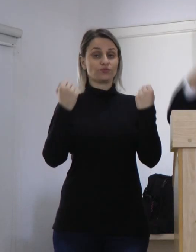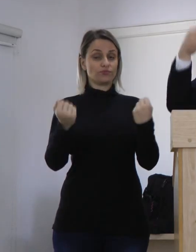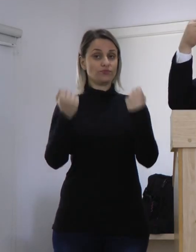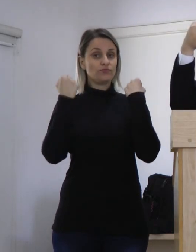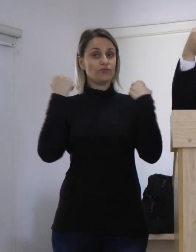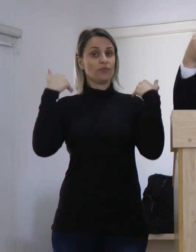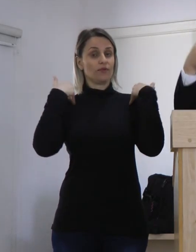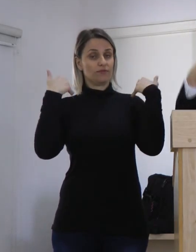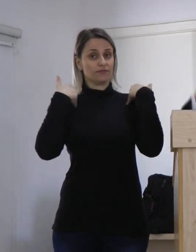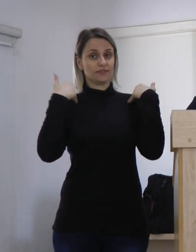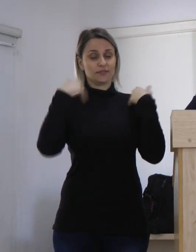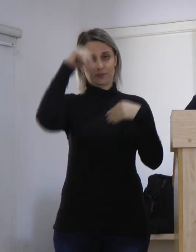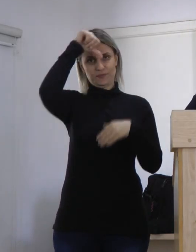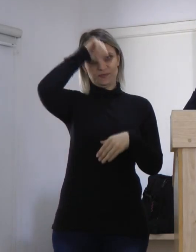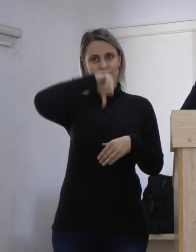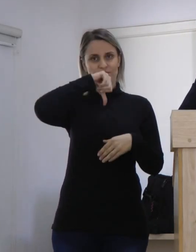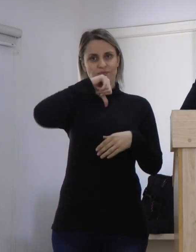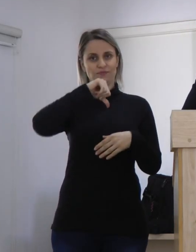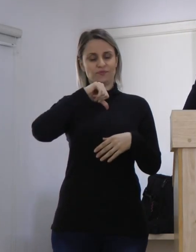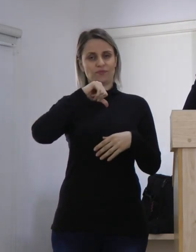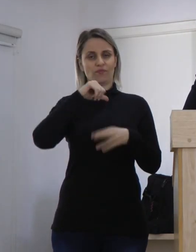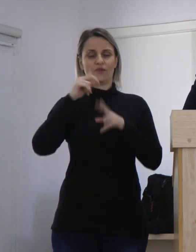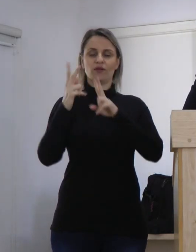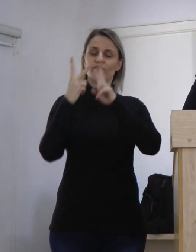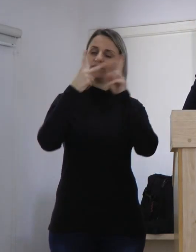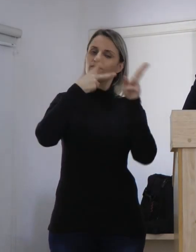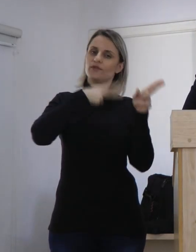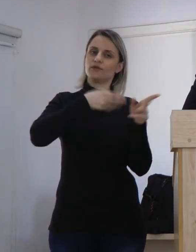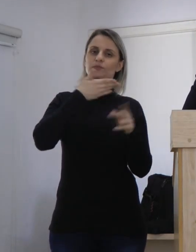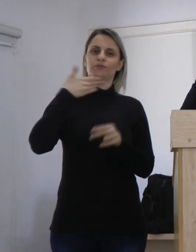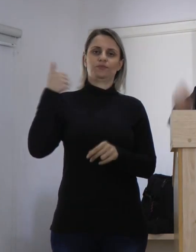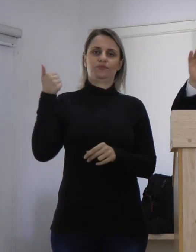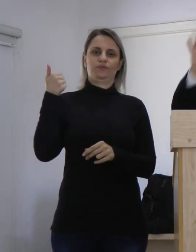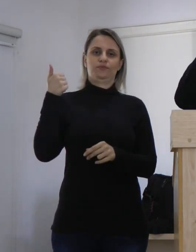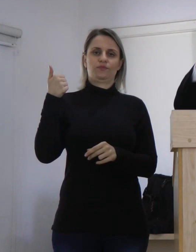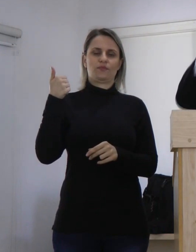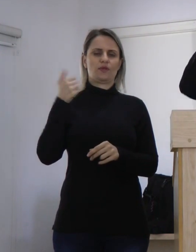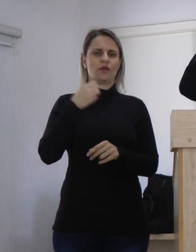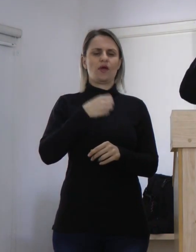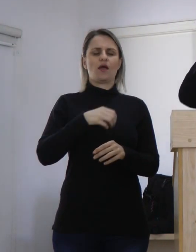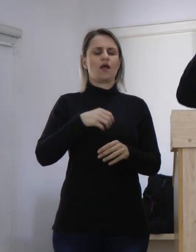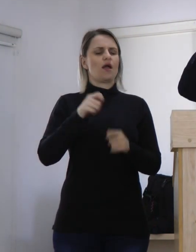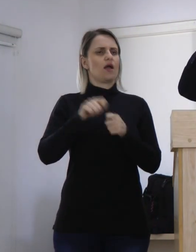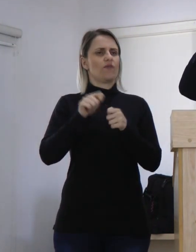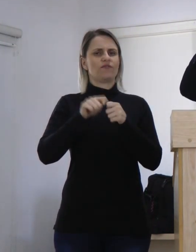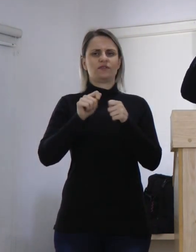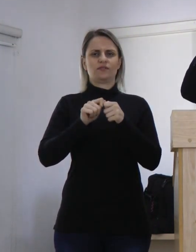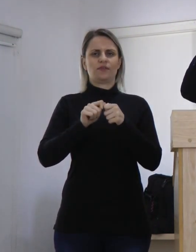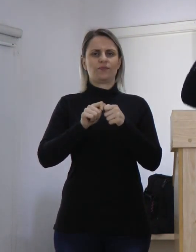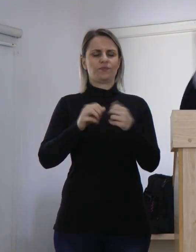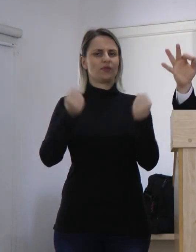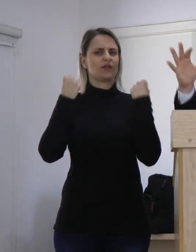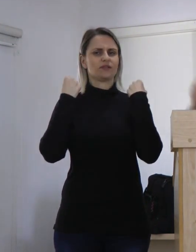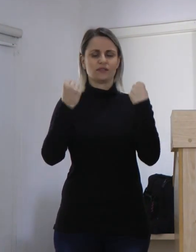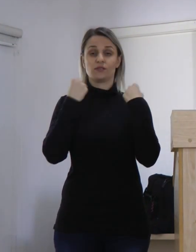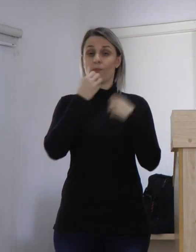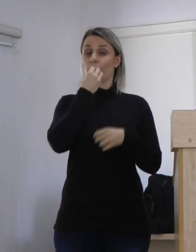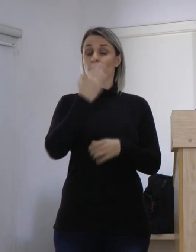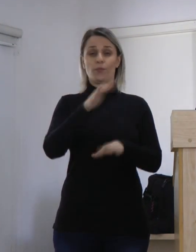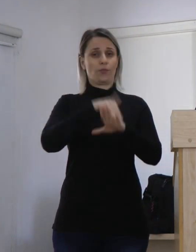A gente vai dormir melhor. É bom para a osteoporose. Para tudo. A atividade física é fundamental. É bom para